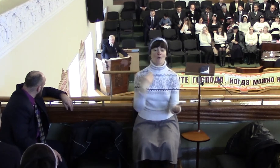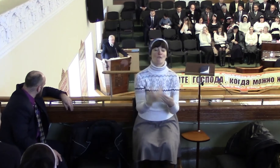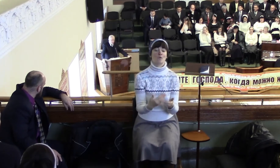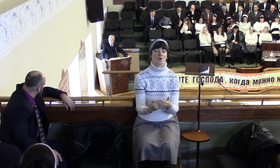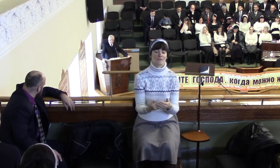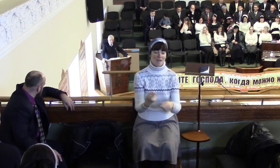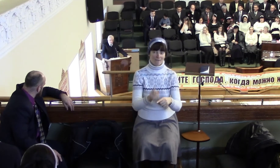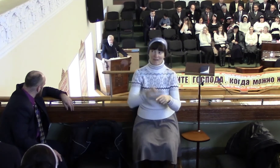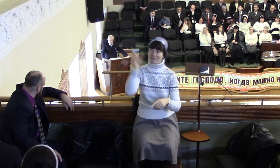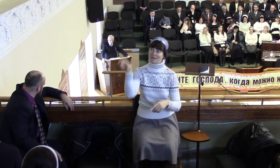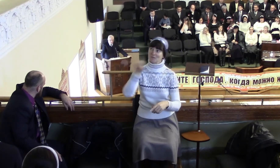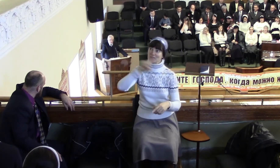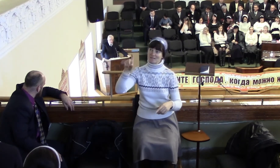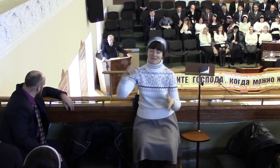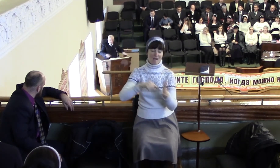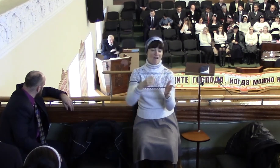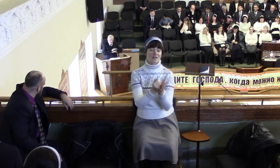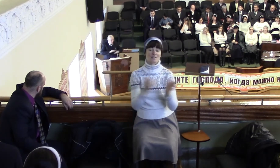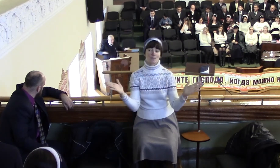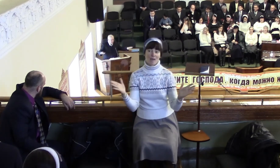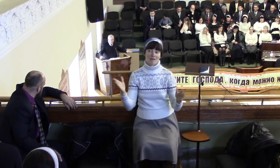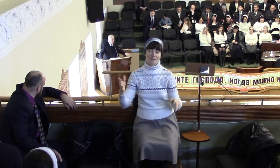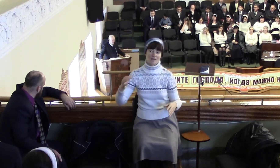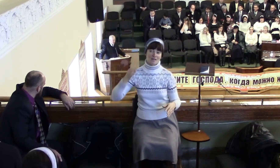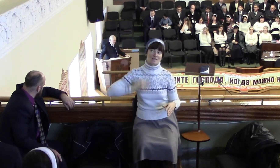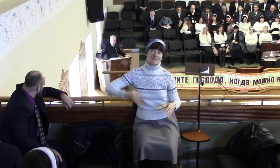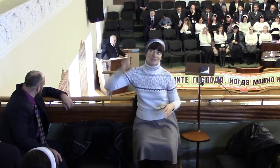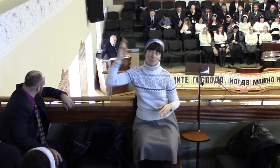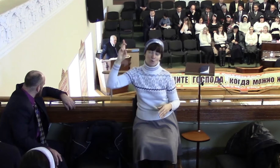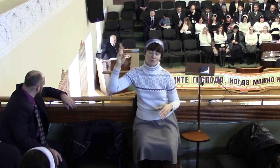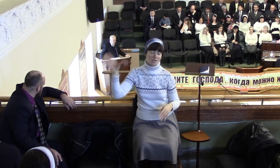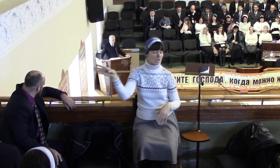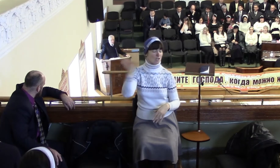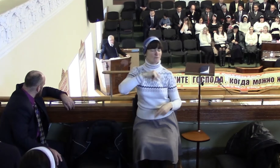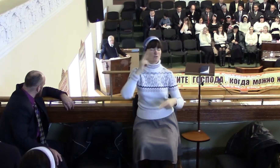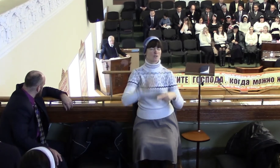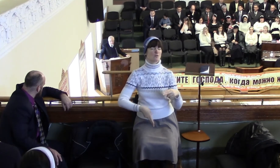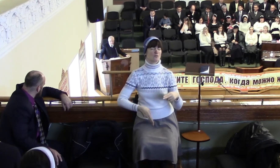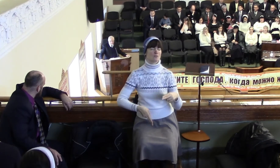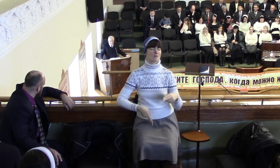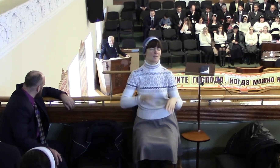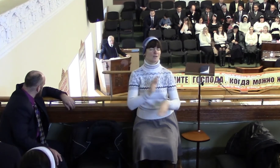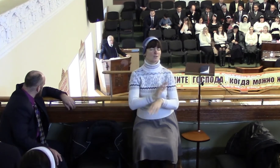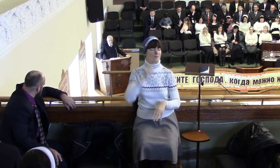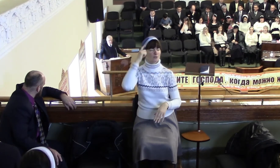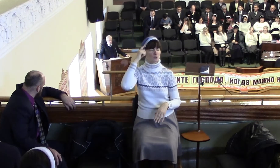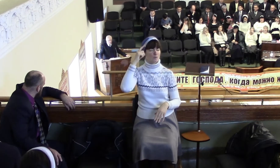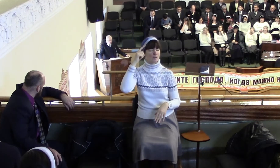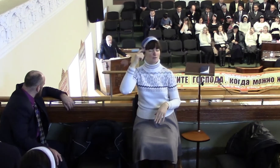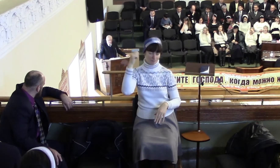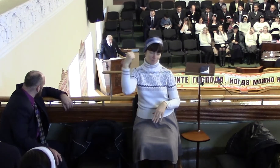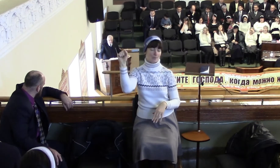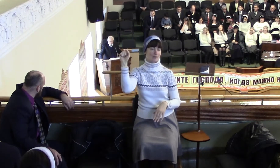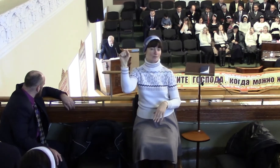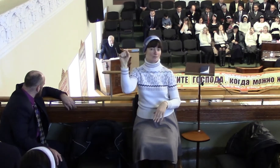будет распят Сын Божий, и все будет закончено с победой. Но оказалось